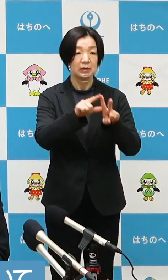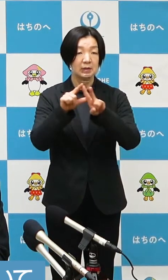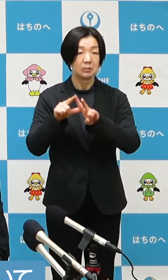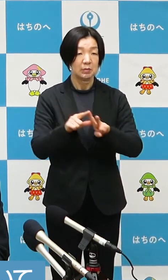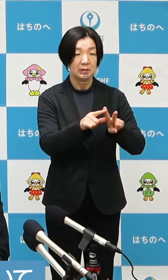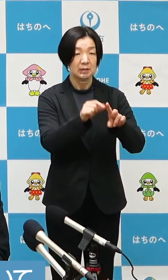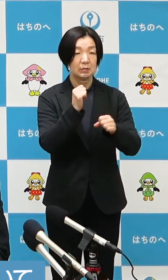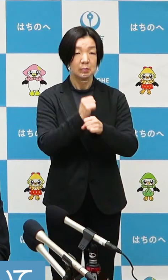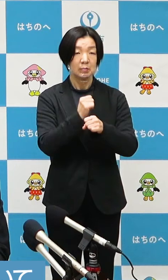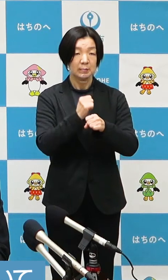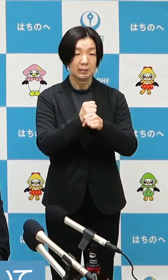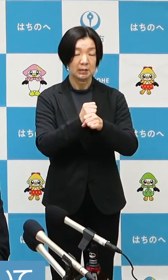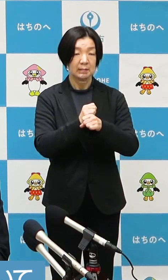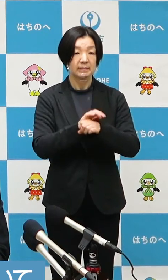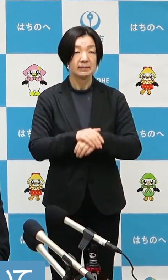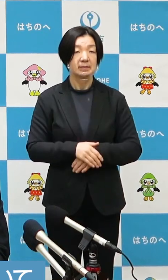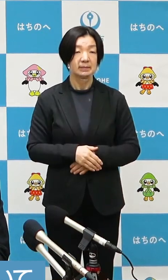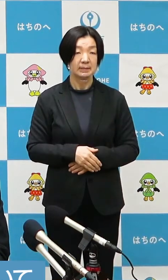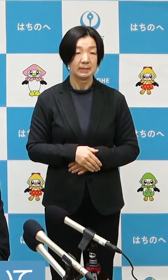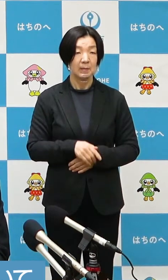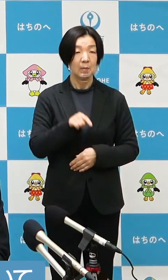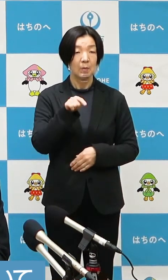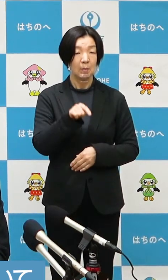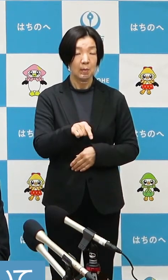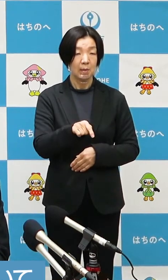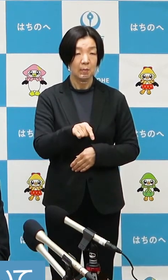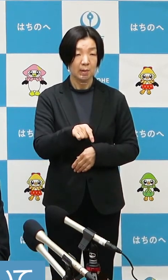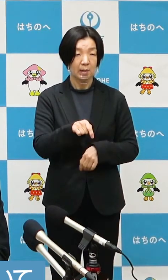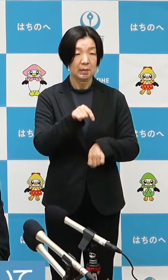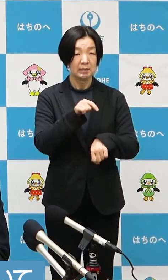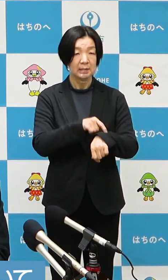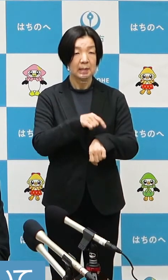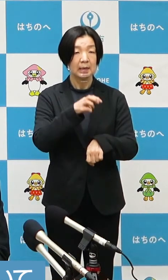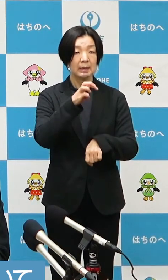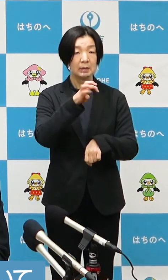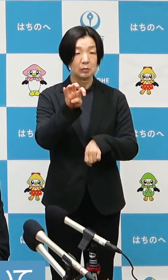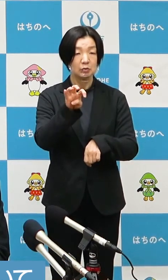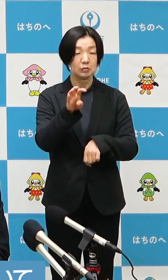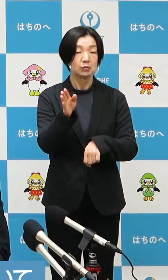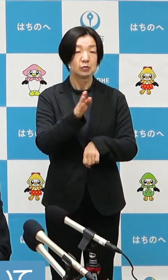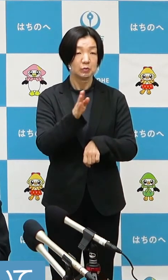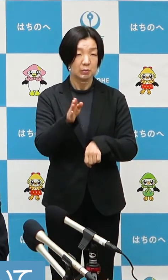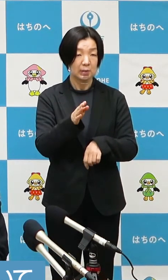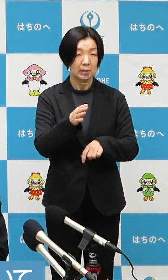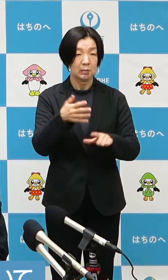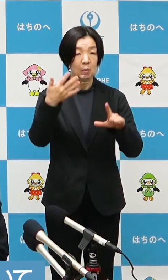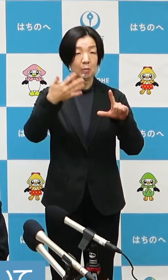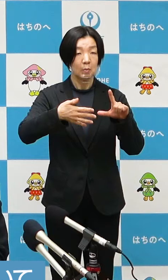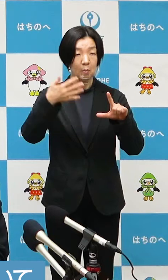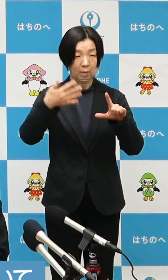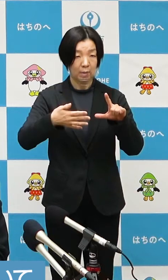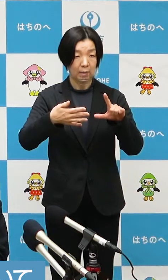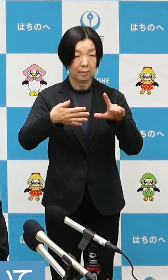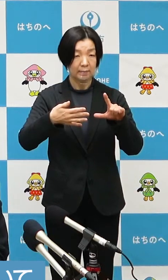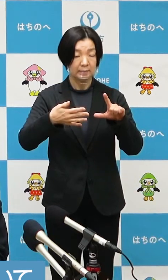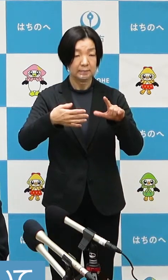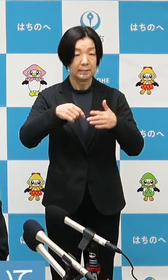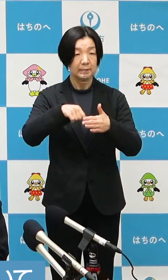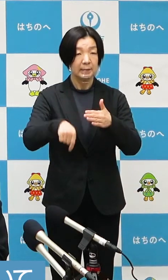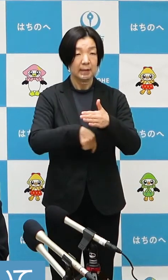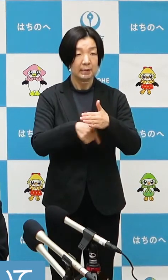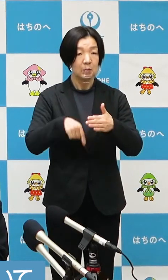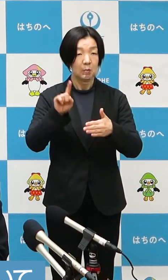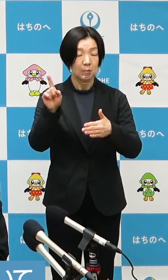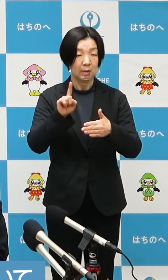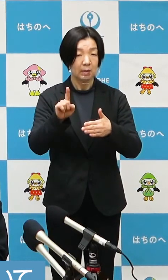制作いたしました本DVDは約40分程度の動画となっており内容と